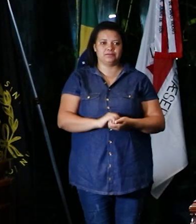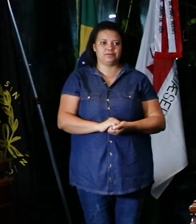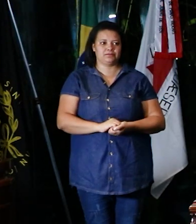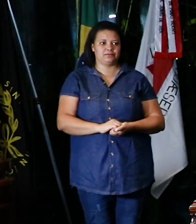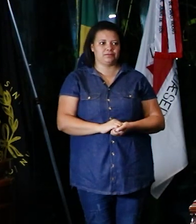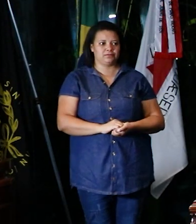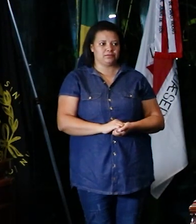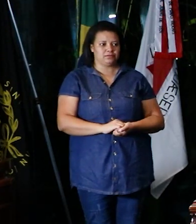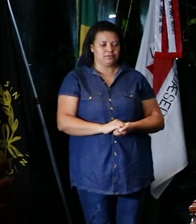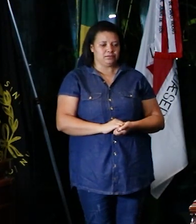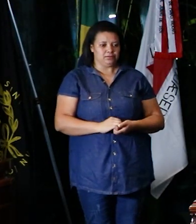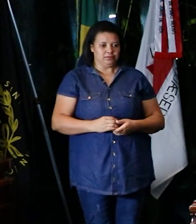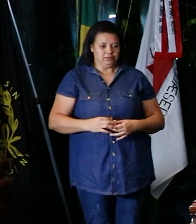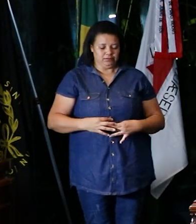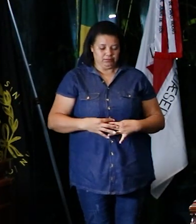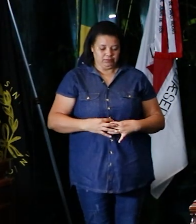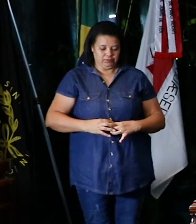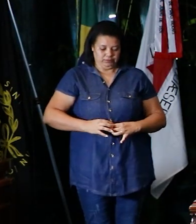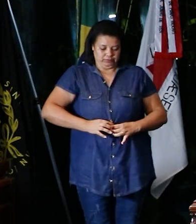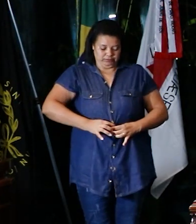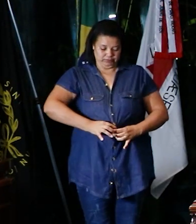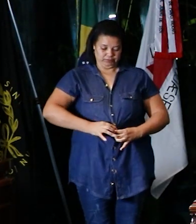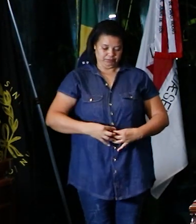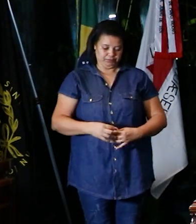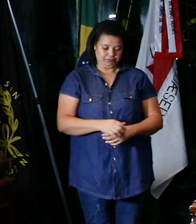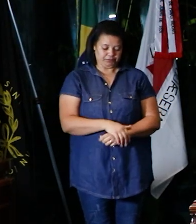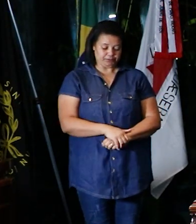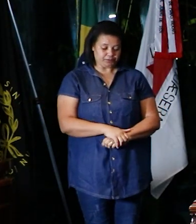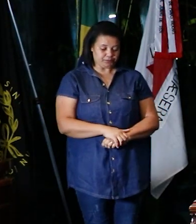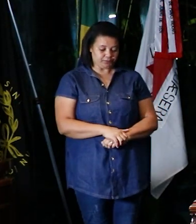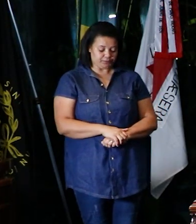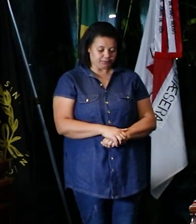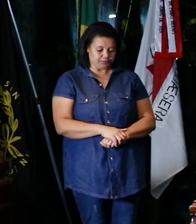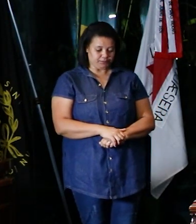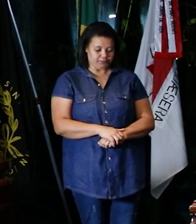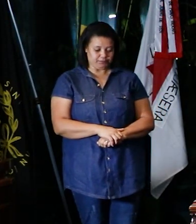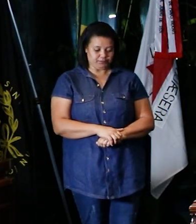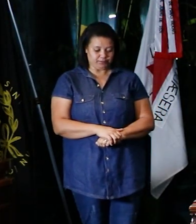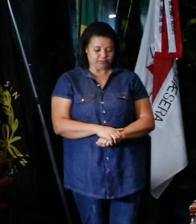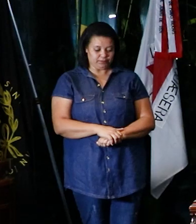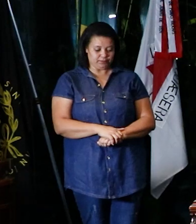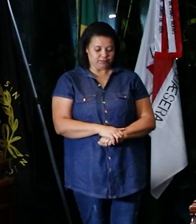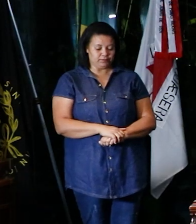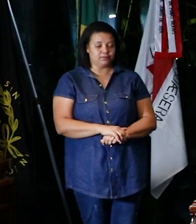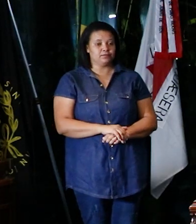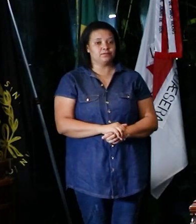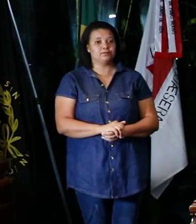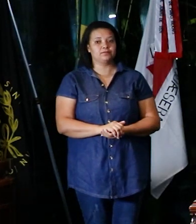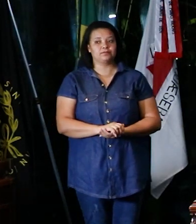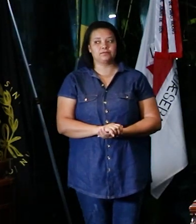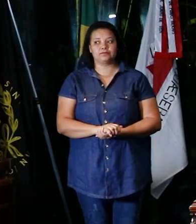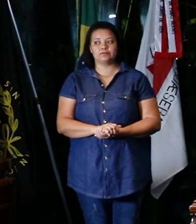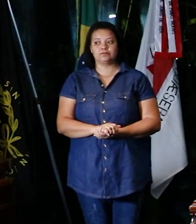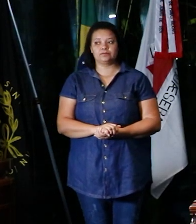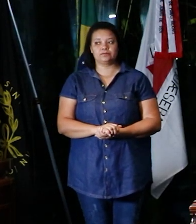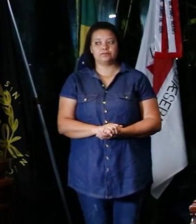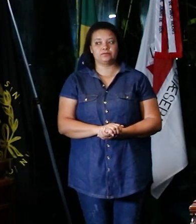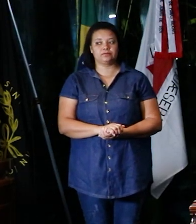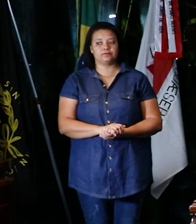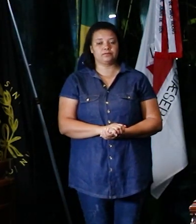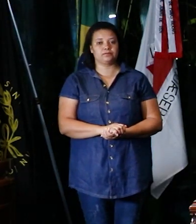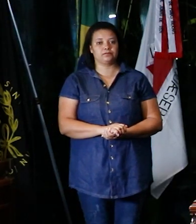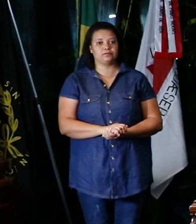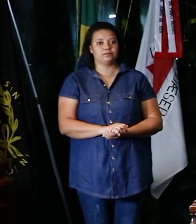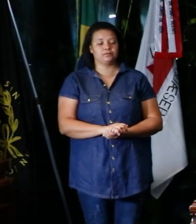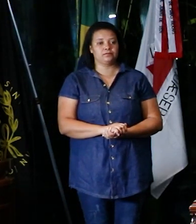Estamos aí na mesma. Bom, então, uma outra questão, então, que eu gostaria muito, muito, muito